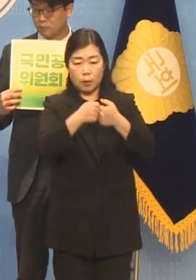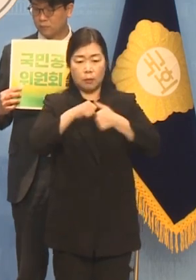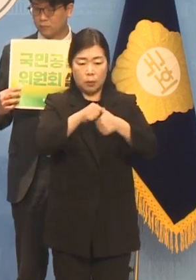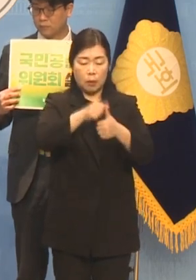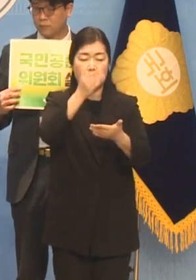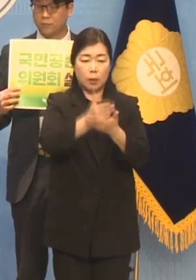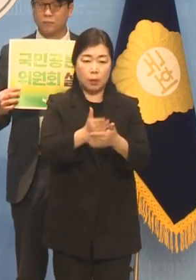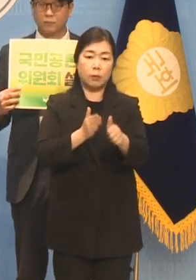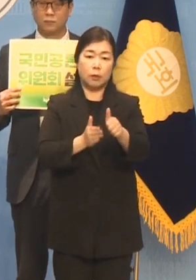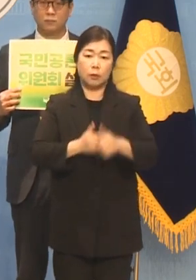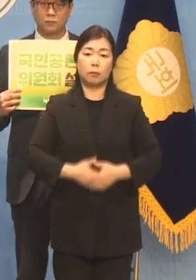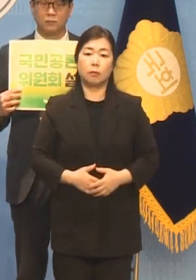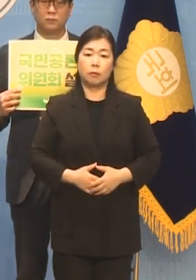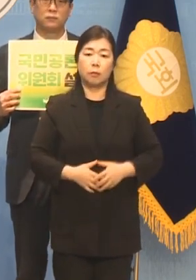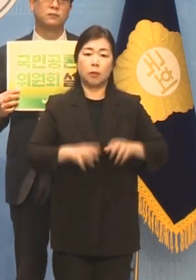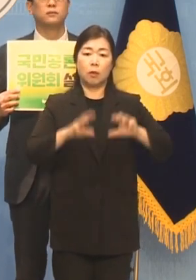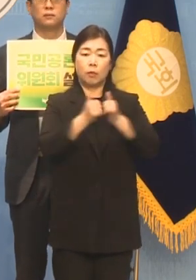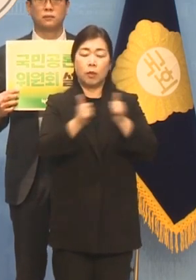직접 참여하는